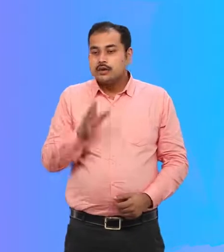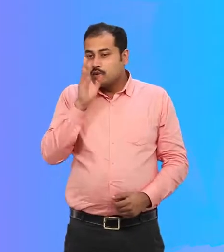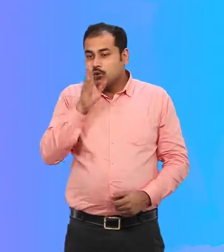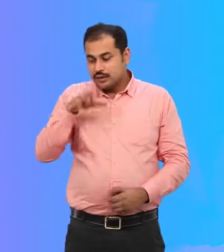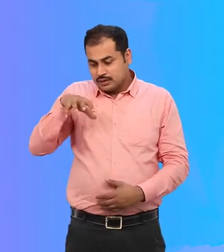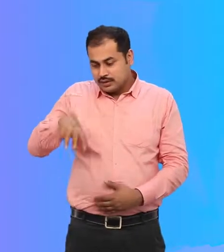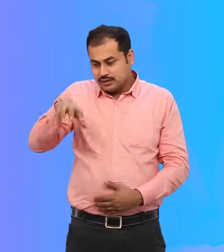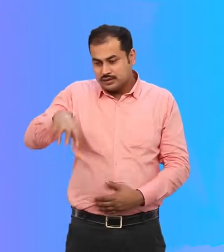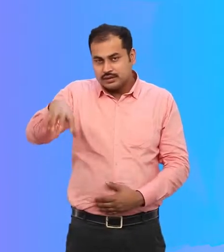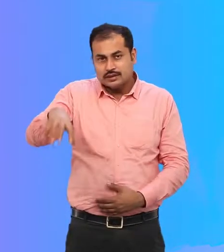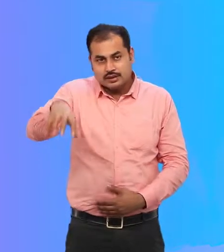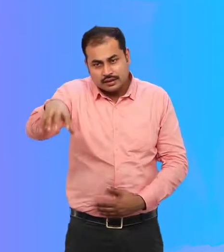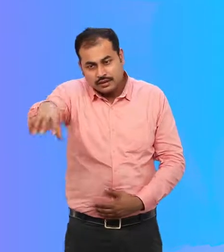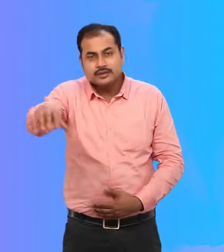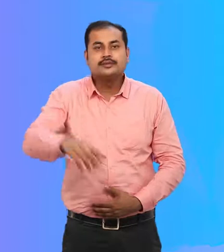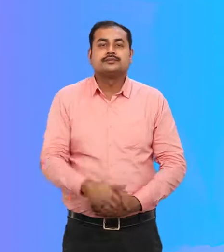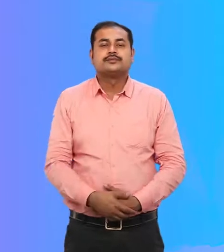रेलवे स्टेशन